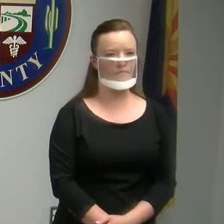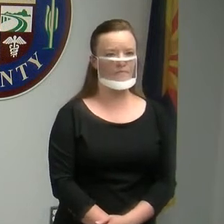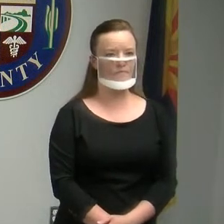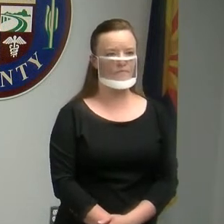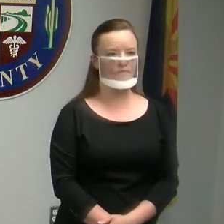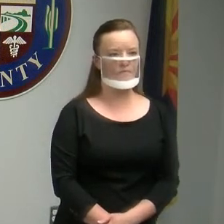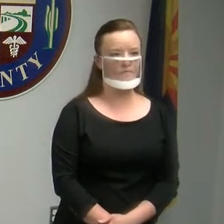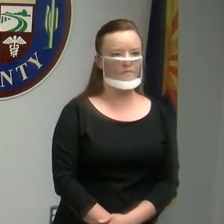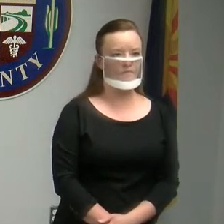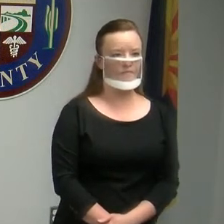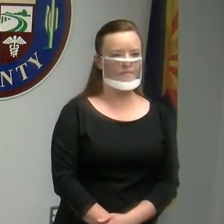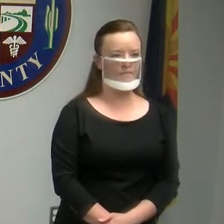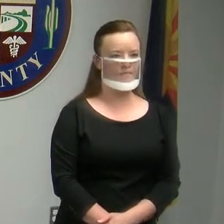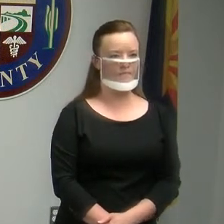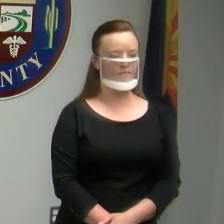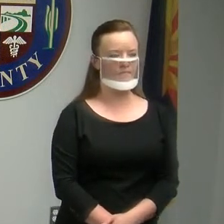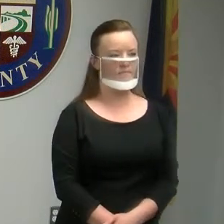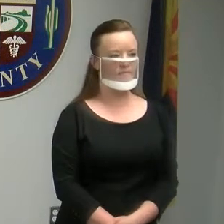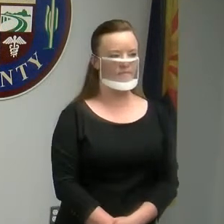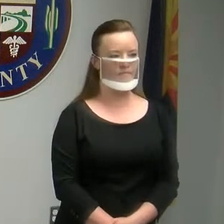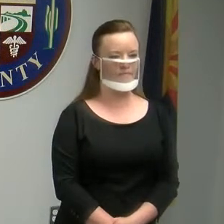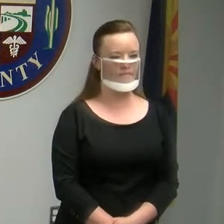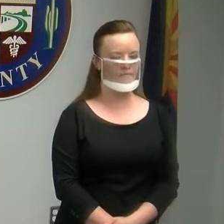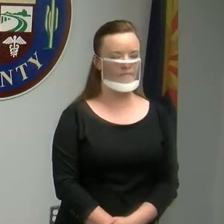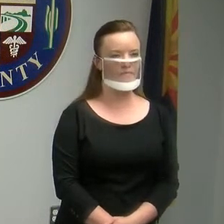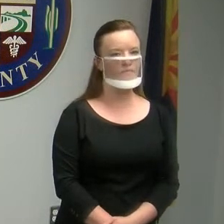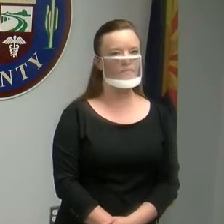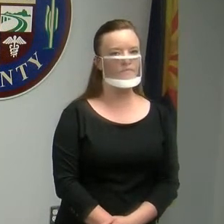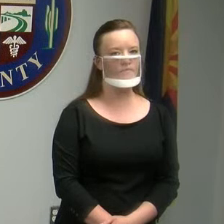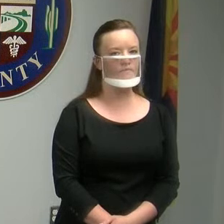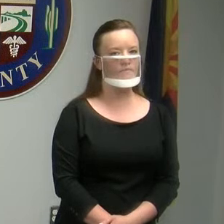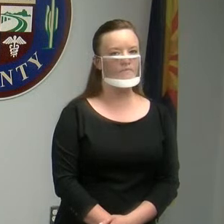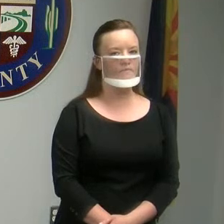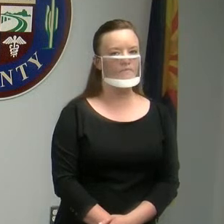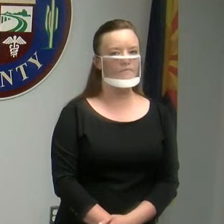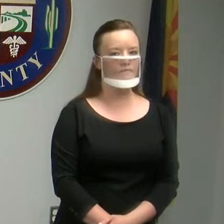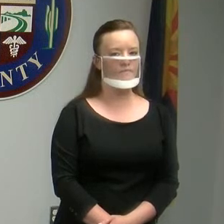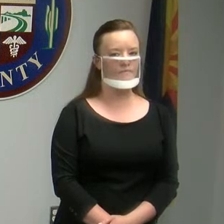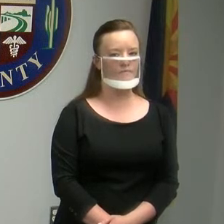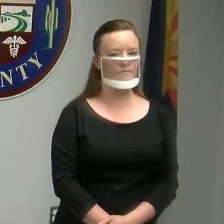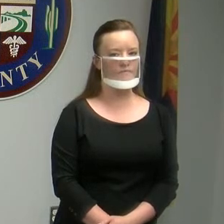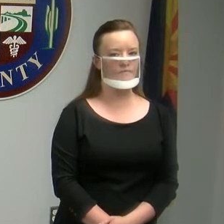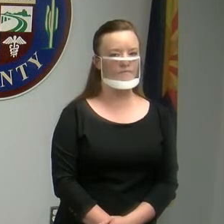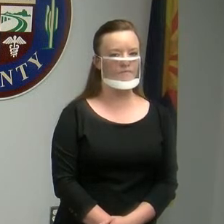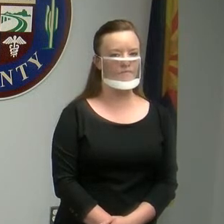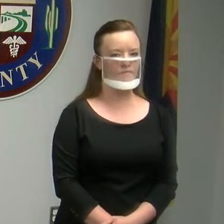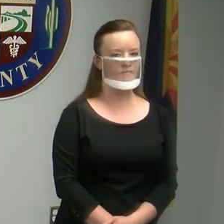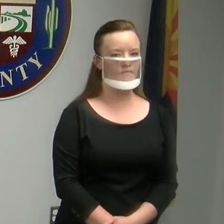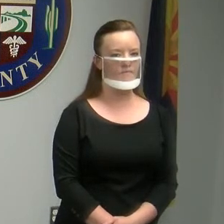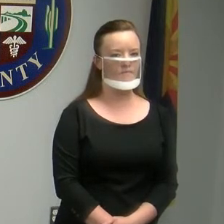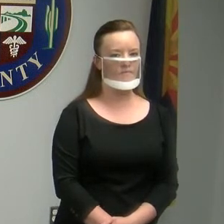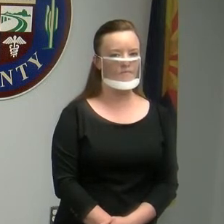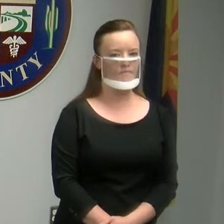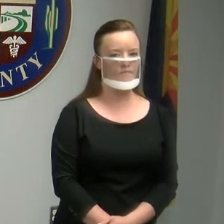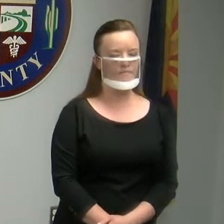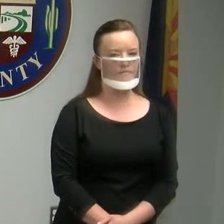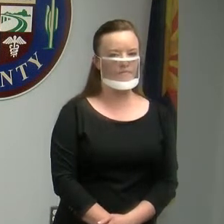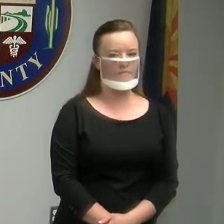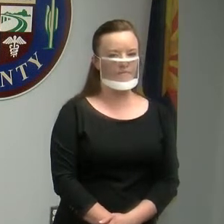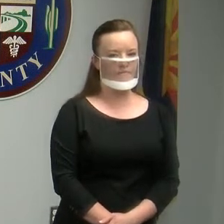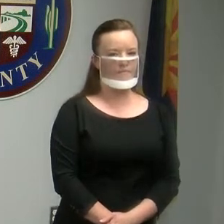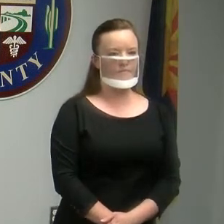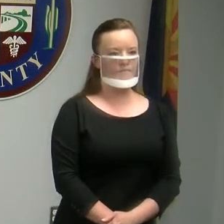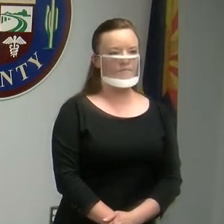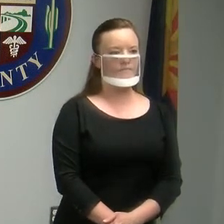corazón, problemas del pulmón y llegar a padecer de COVID, pero puede empeorar quizás la persona por las causas que tenía ya médicas